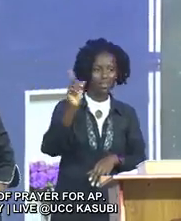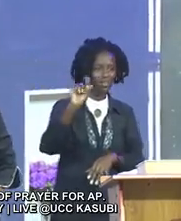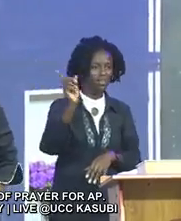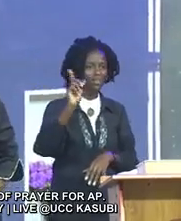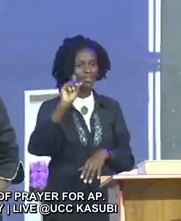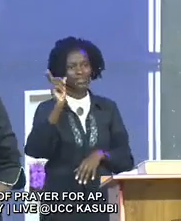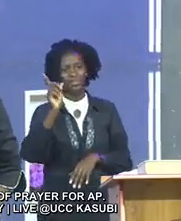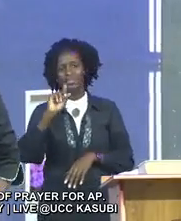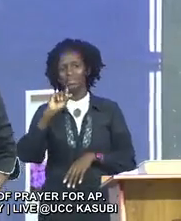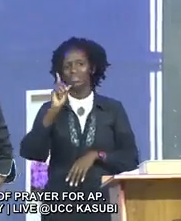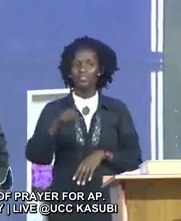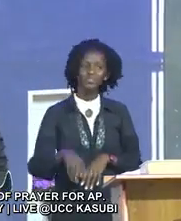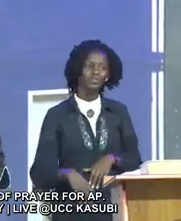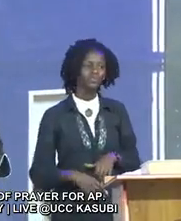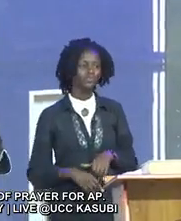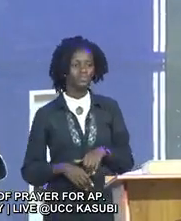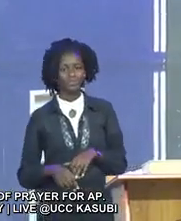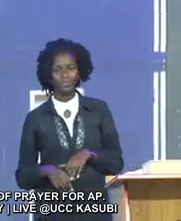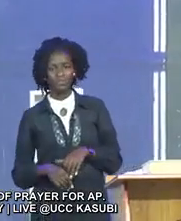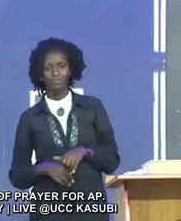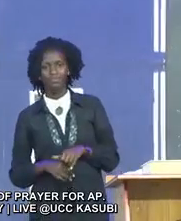bite